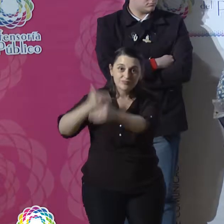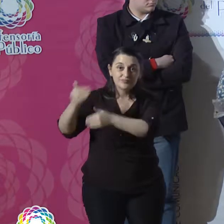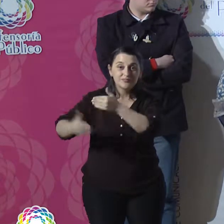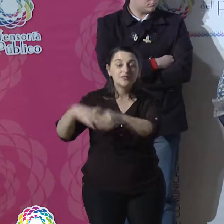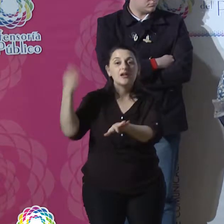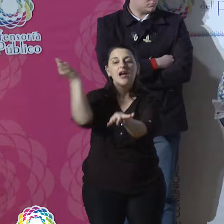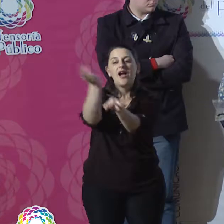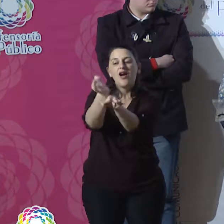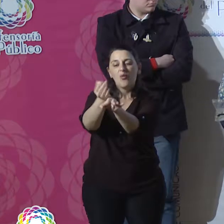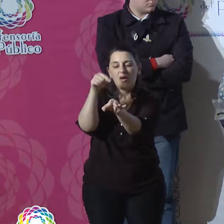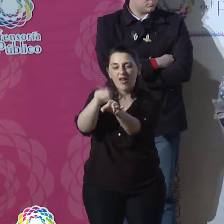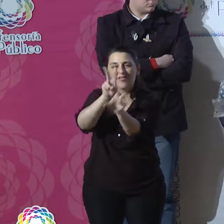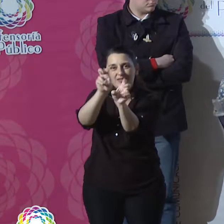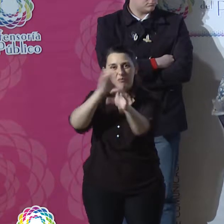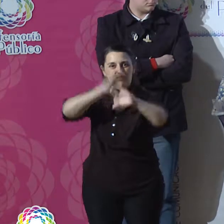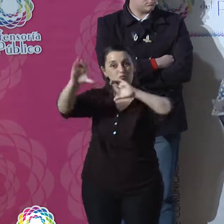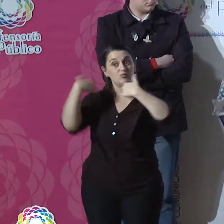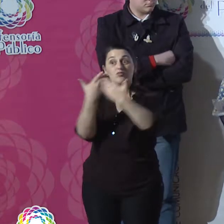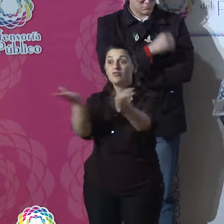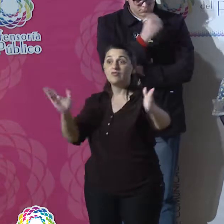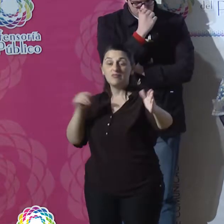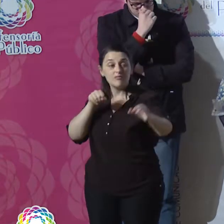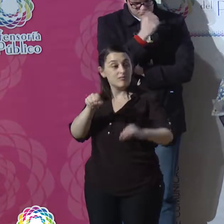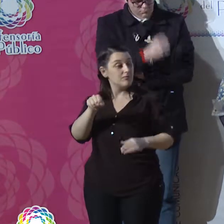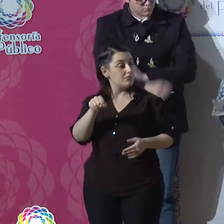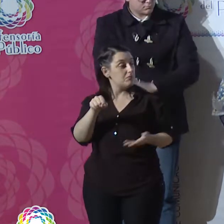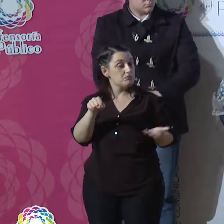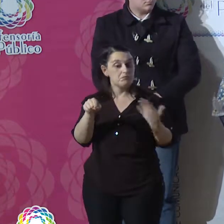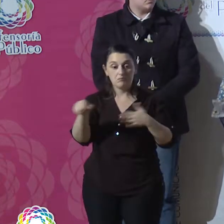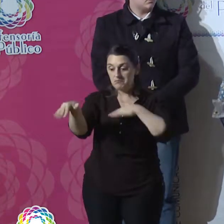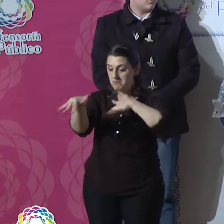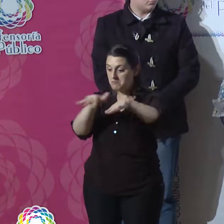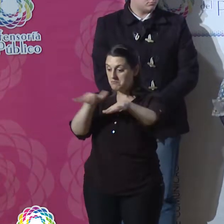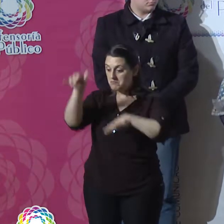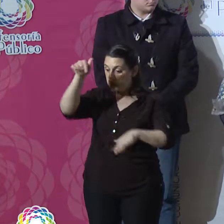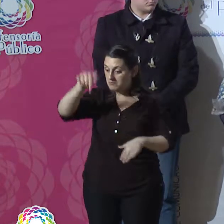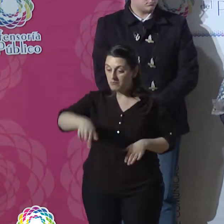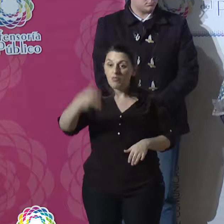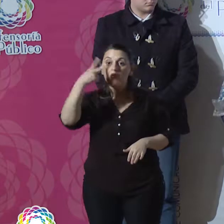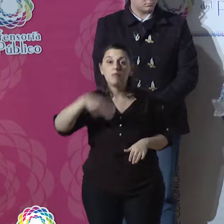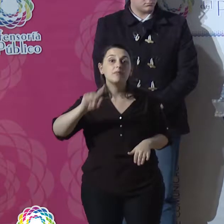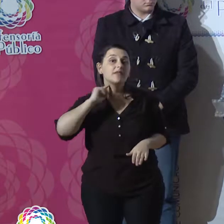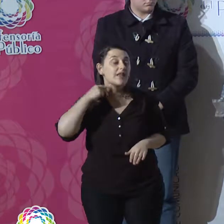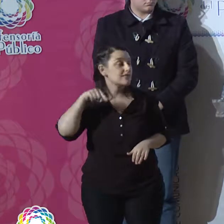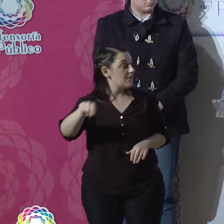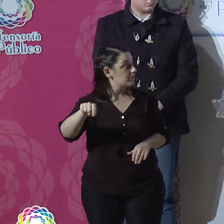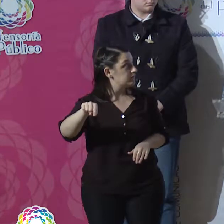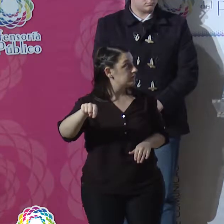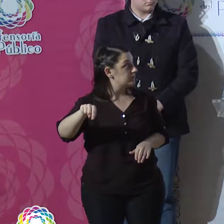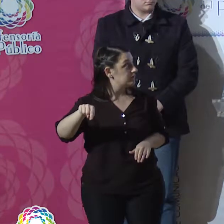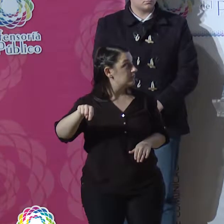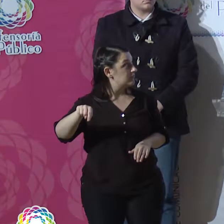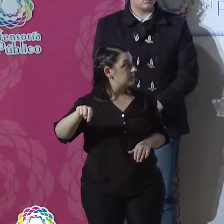orientadas en comunicación social y en la actualidad en 2013 presentamos por